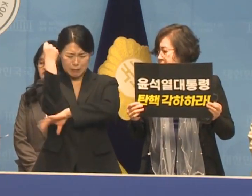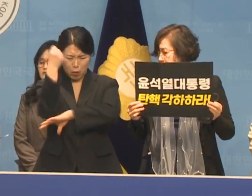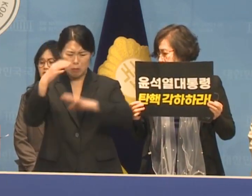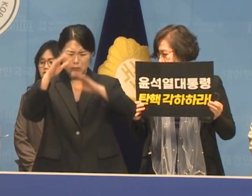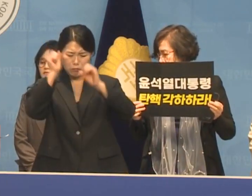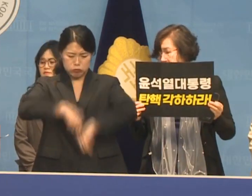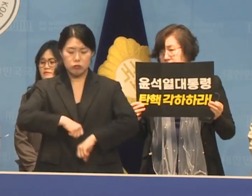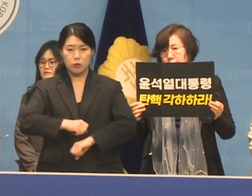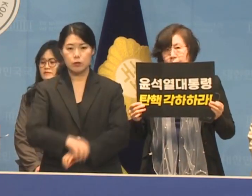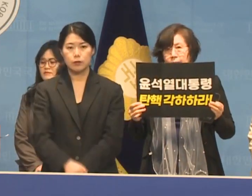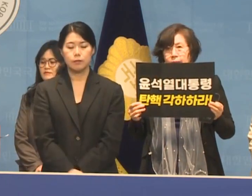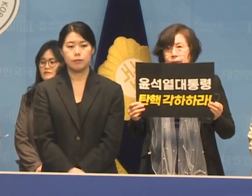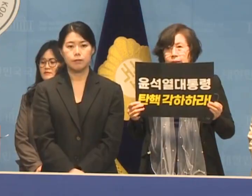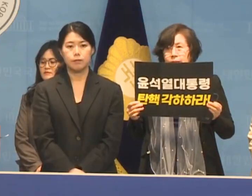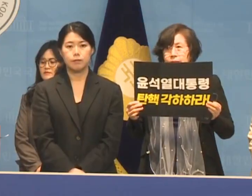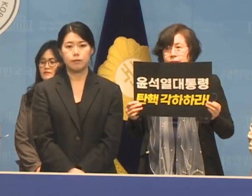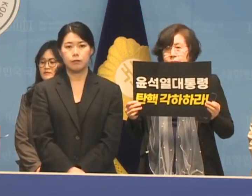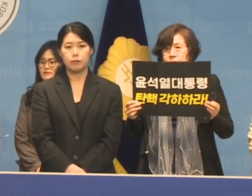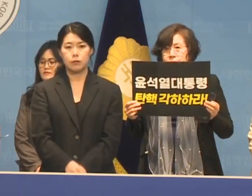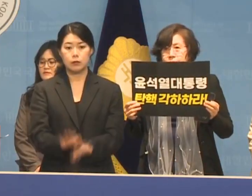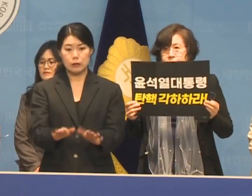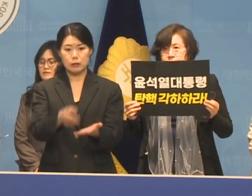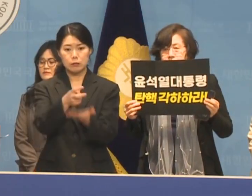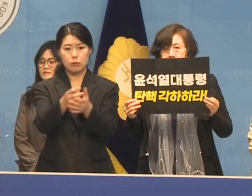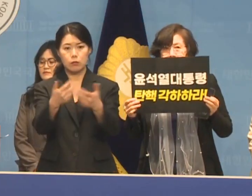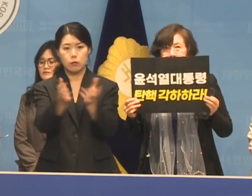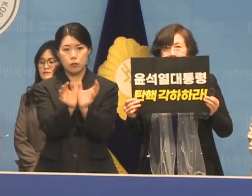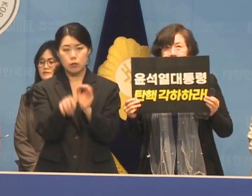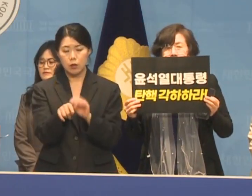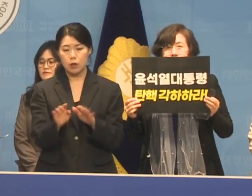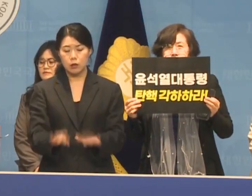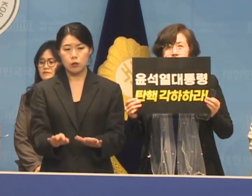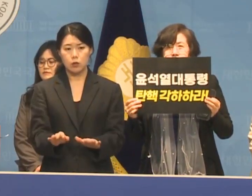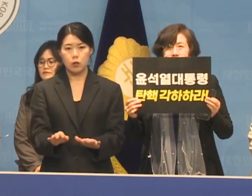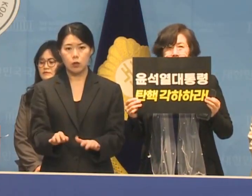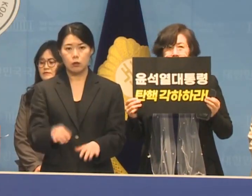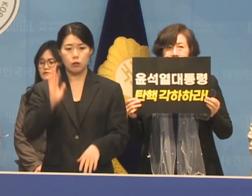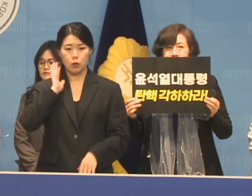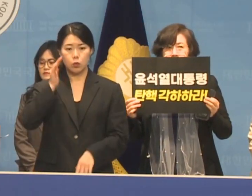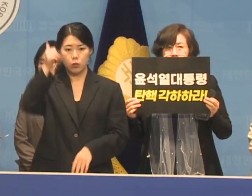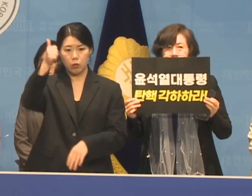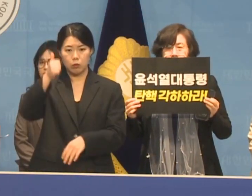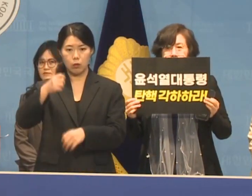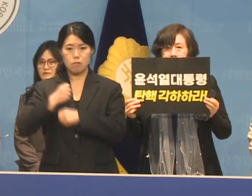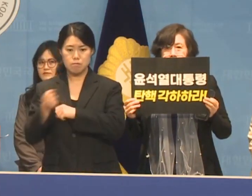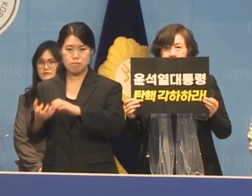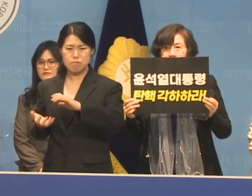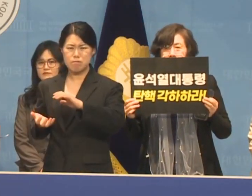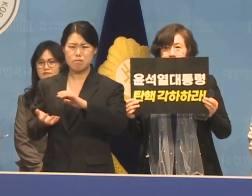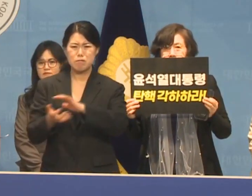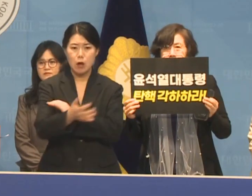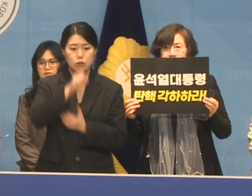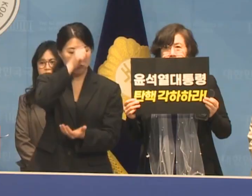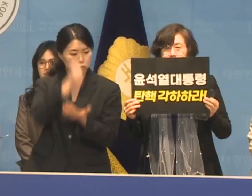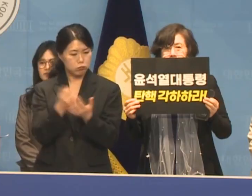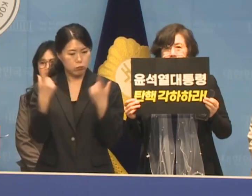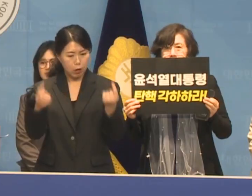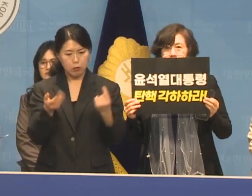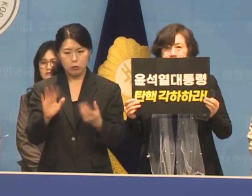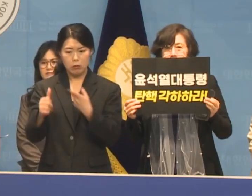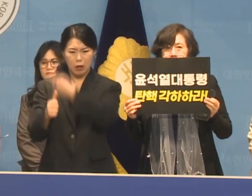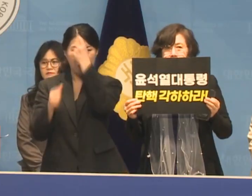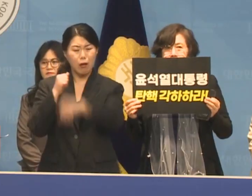겁니다. 자, 이런 사법부가 대통령의 정당한 통치행위인 계엄을 탄핵으로 몰고 간다면 그